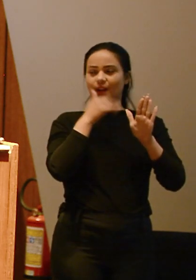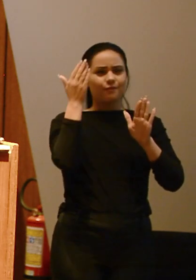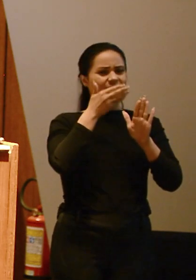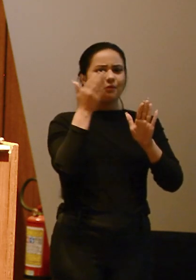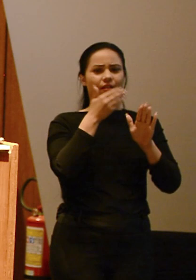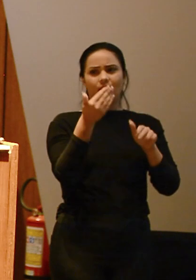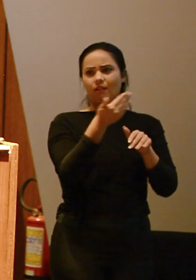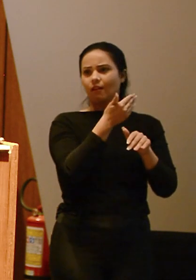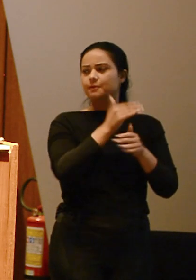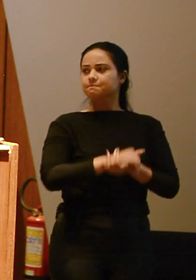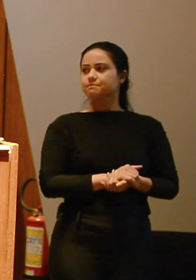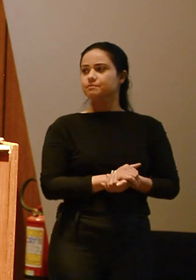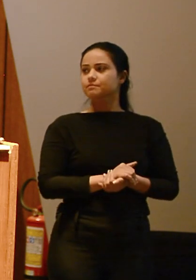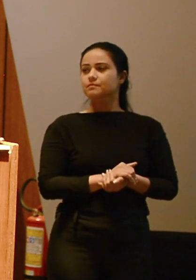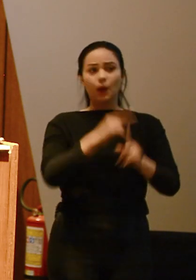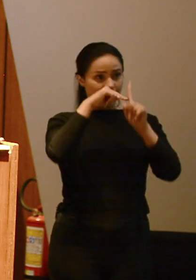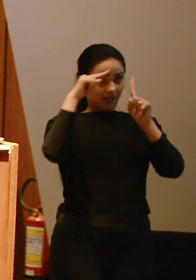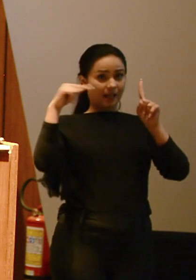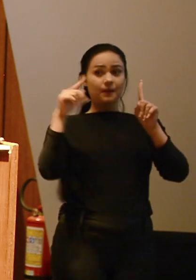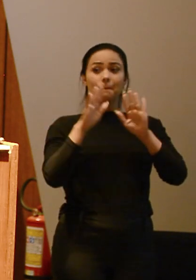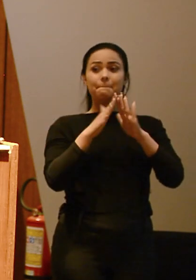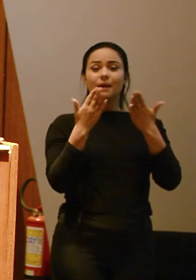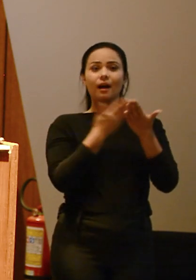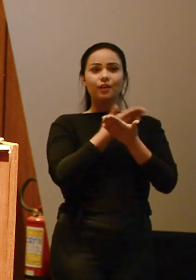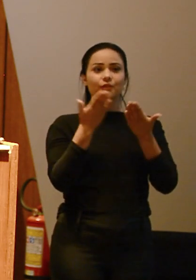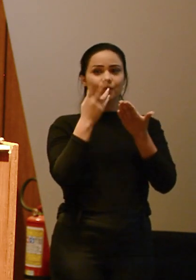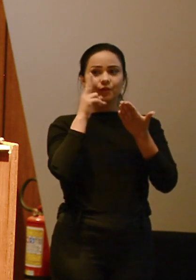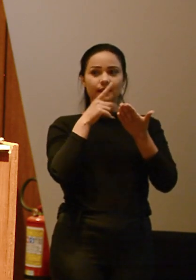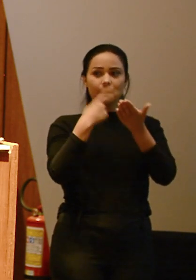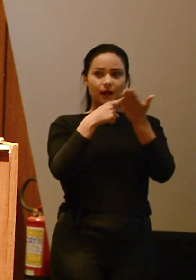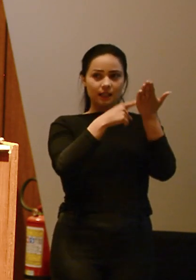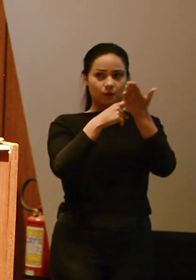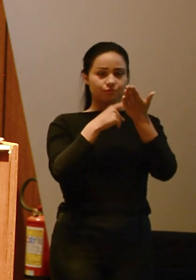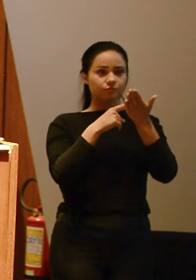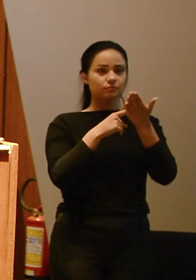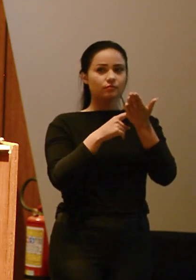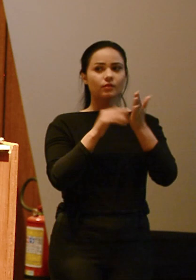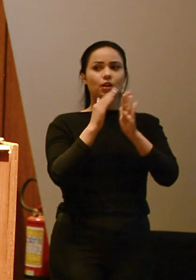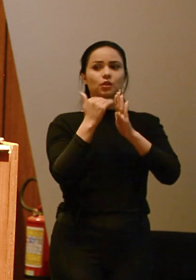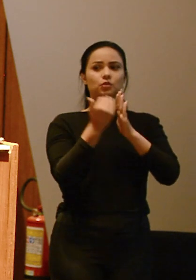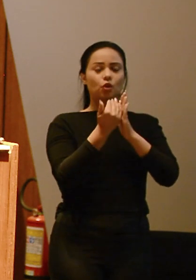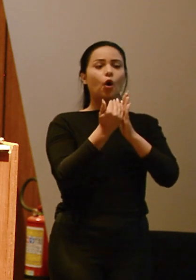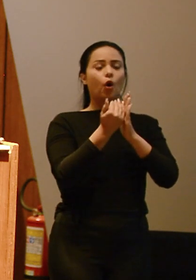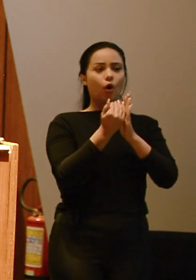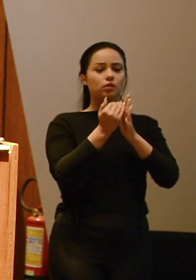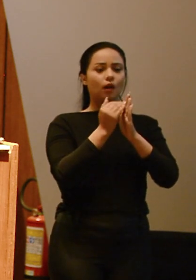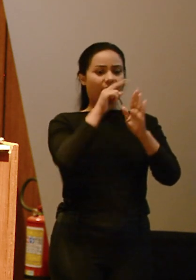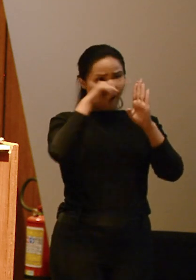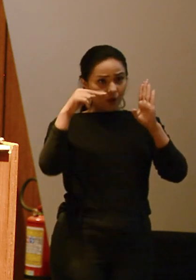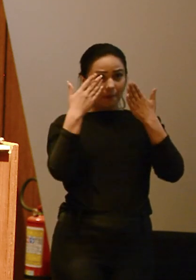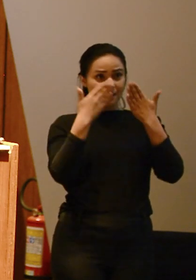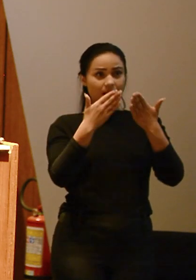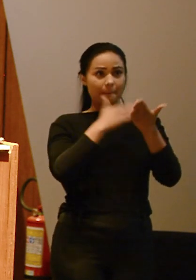ver aqui o traçado, mas enfim, vocês estão vendo aí a marcação, né, de todas as ondas, elas apareceram